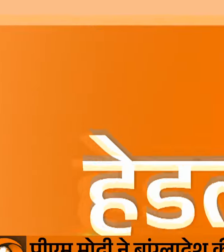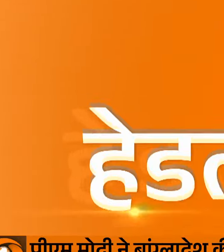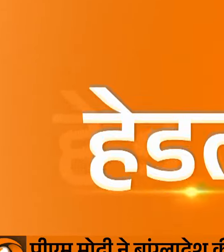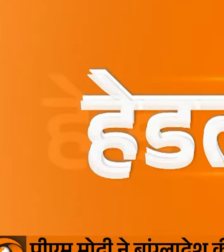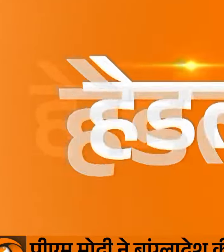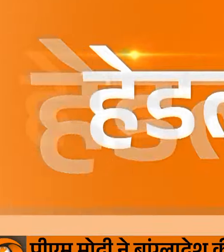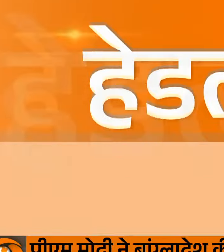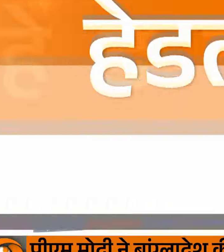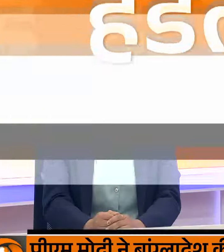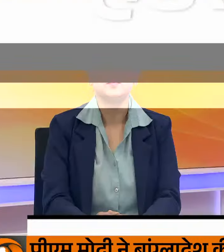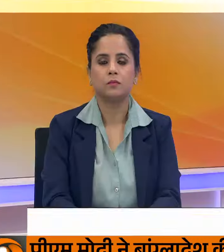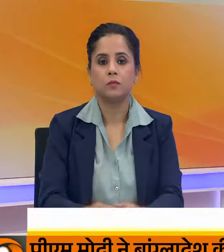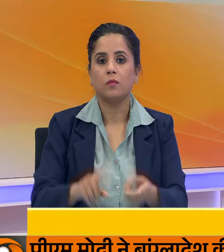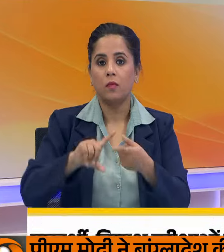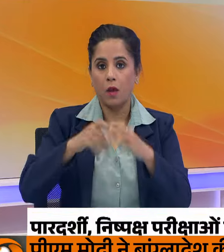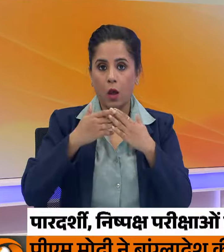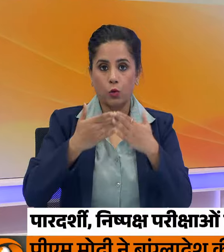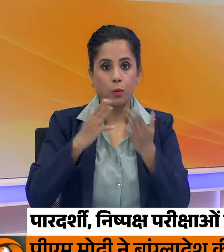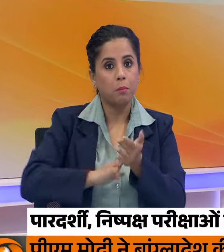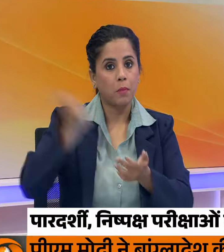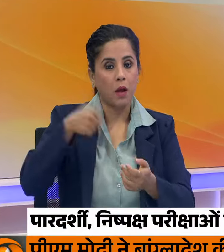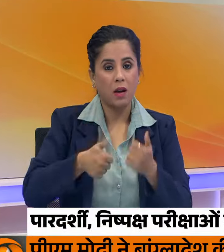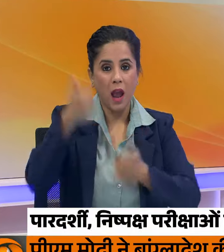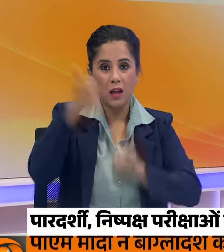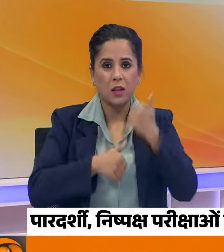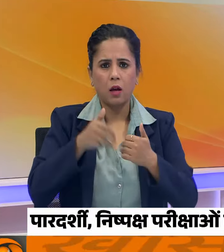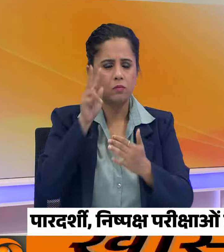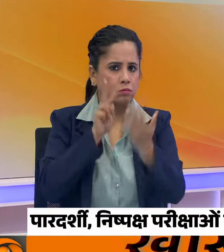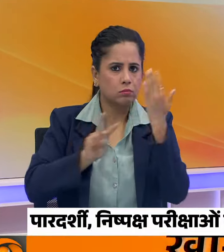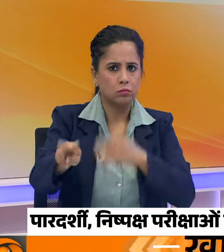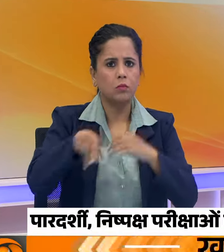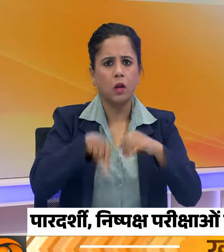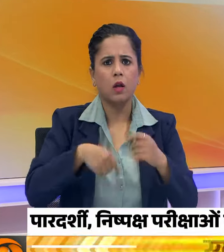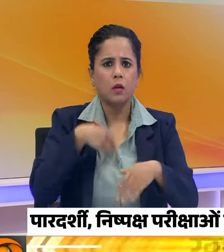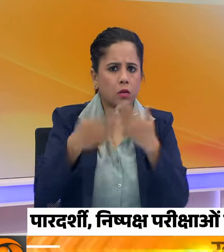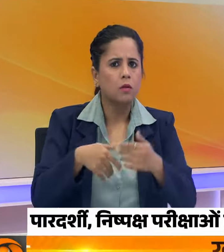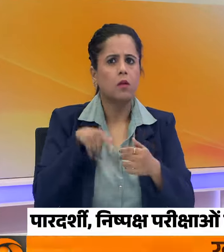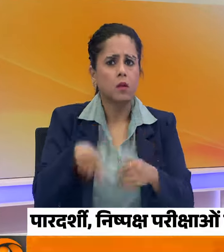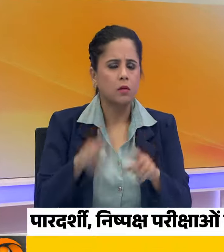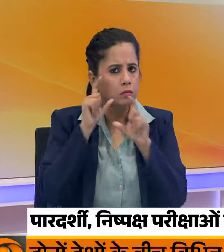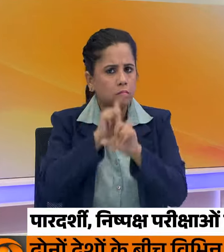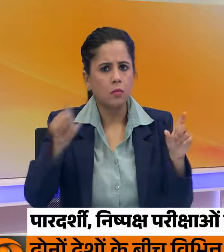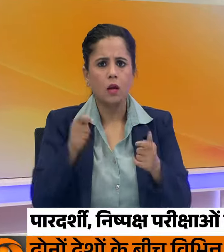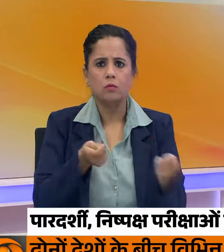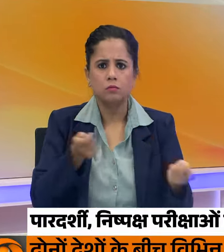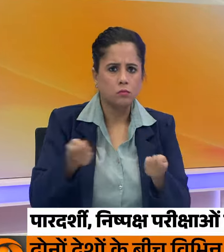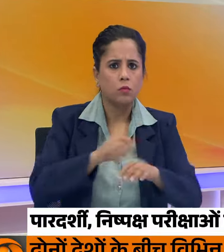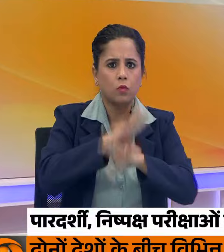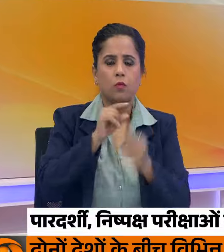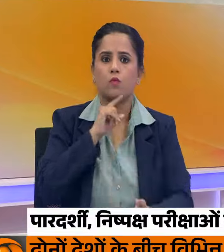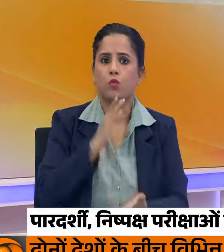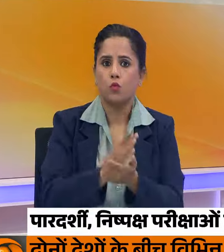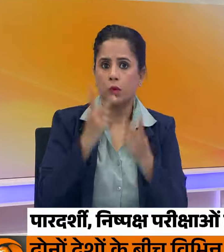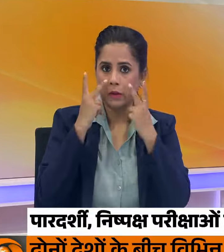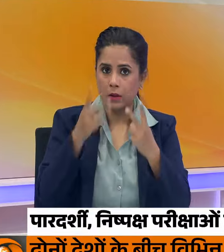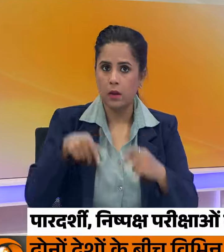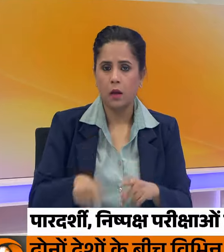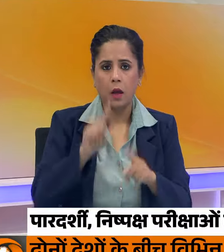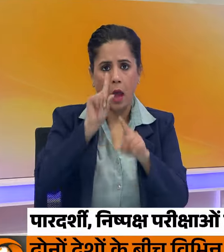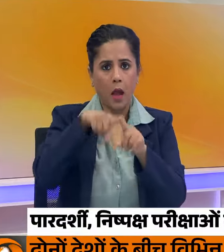न्योता शिक्षा मंत्रालय ने परीक्षाओं के पारदर्शी सुचारू और निष्पक्ष संचालन को सुनिश्चित करने के लिए